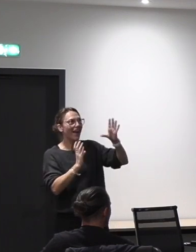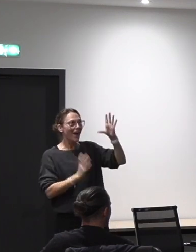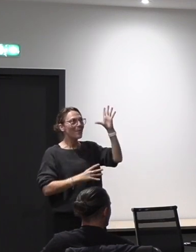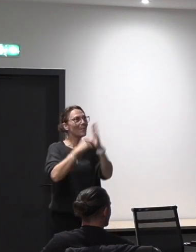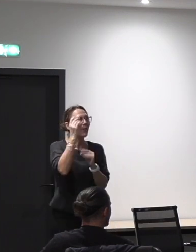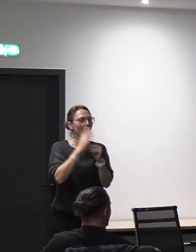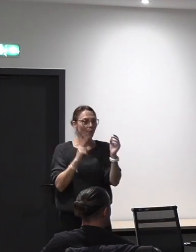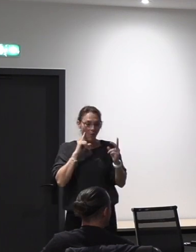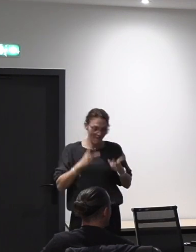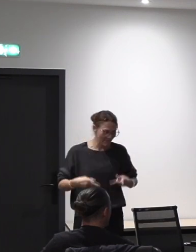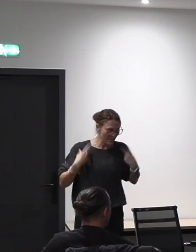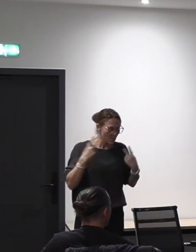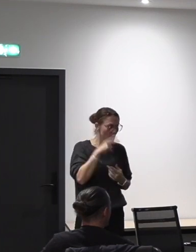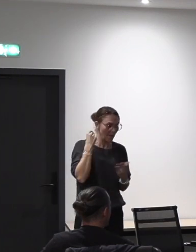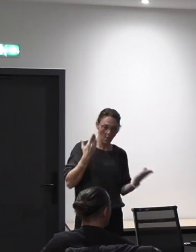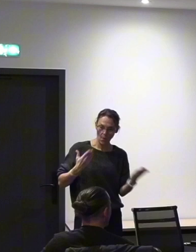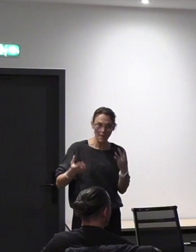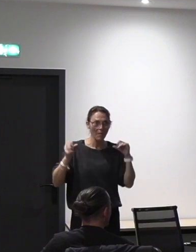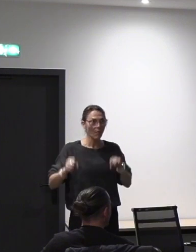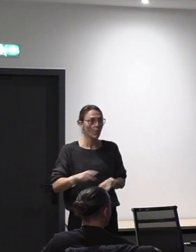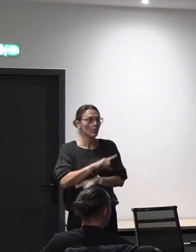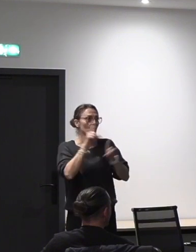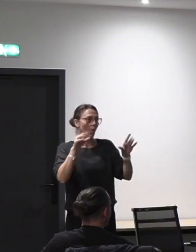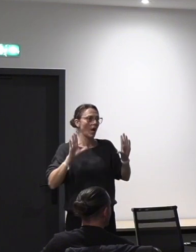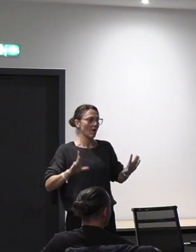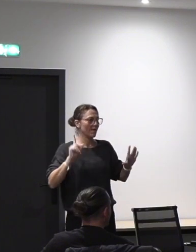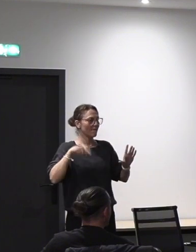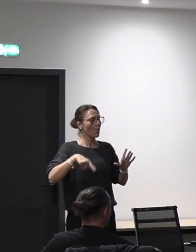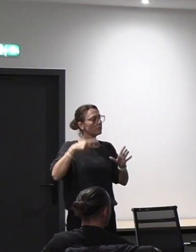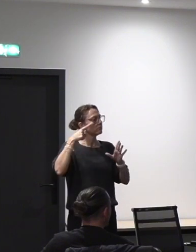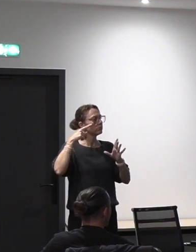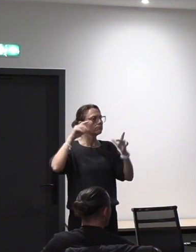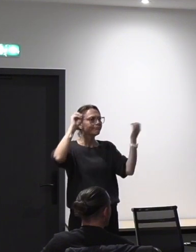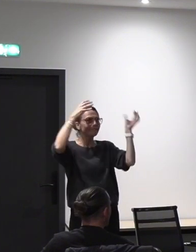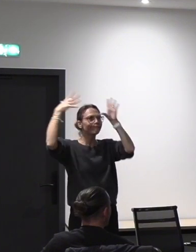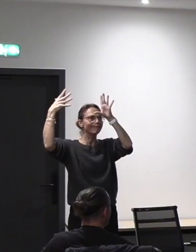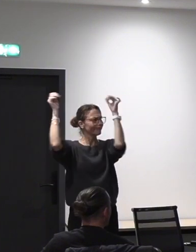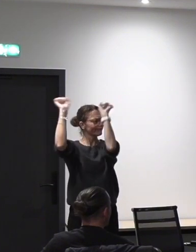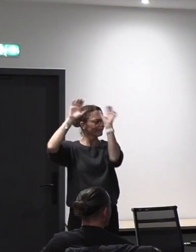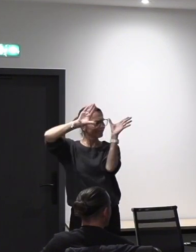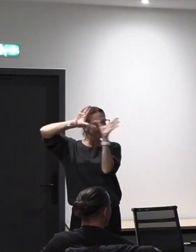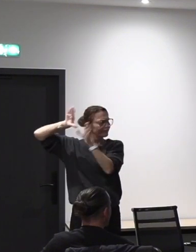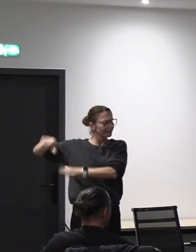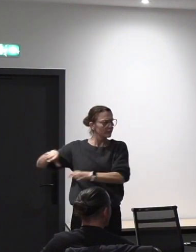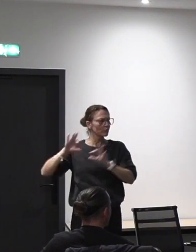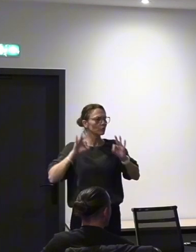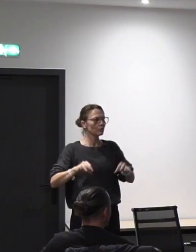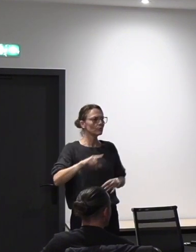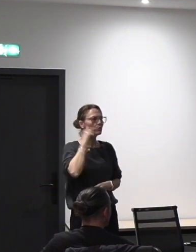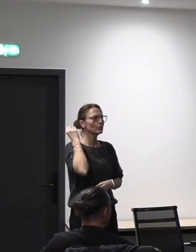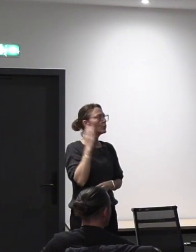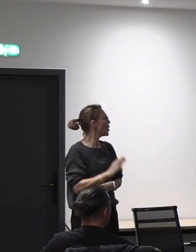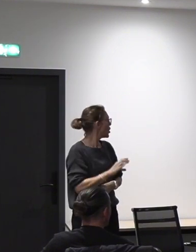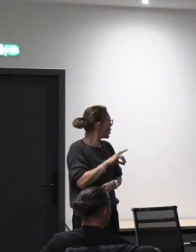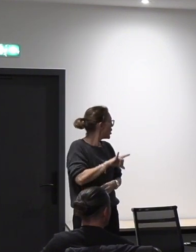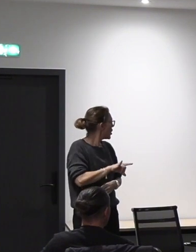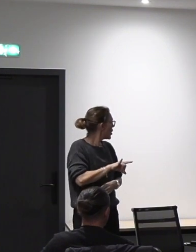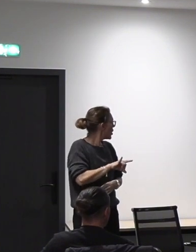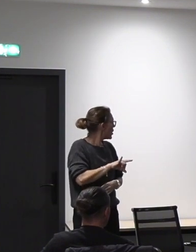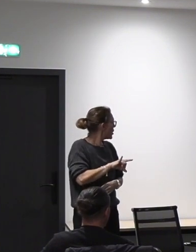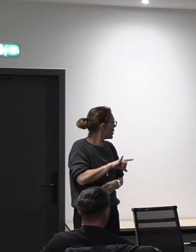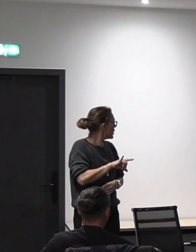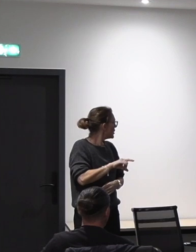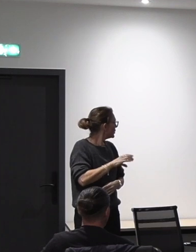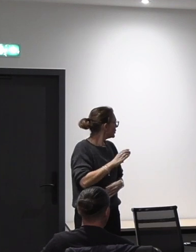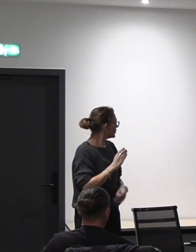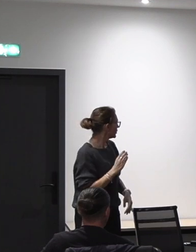à cette absurdité, ce qui n'est pas le cas. Donc il faut se débarrasser de ces représentations, comme le dit aussi François Chang, qui fait un